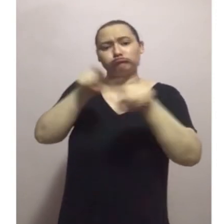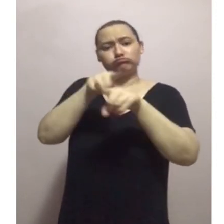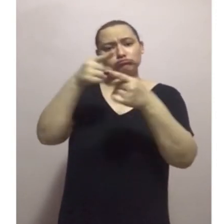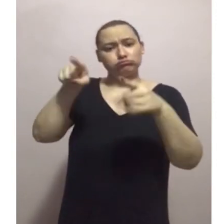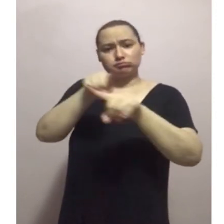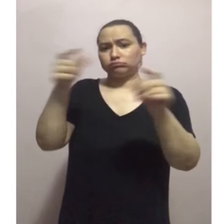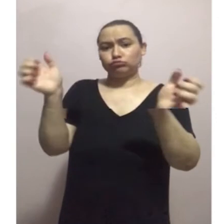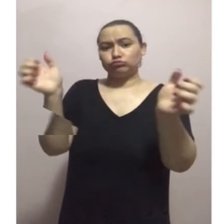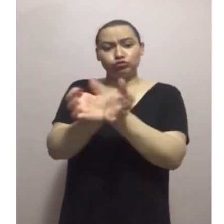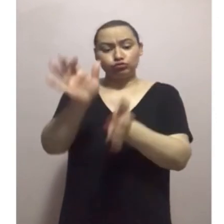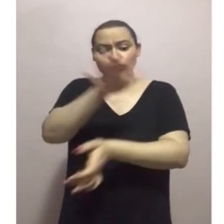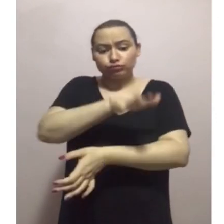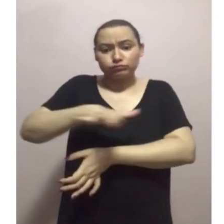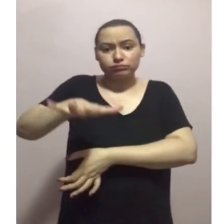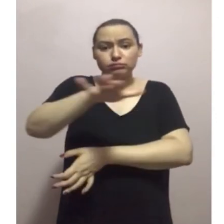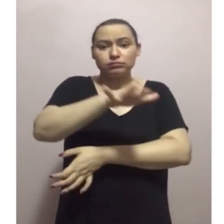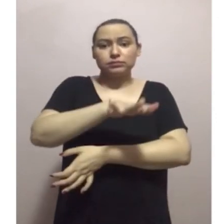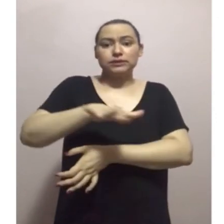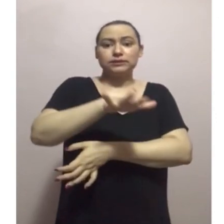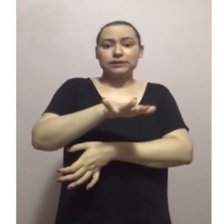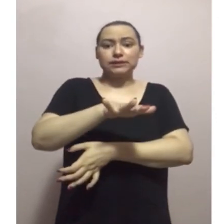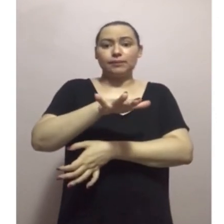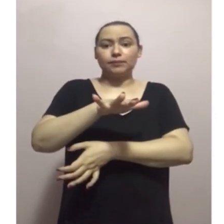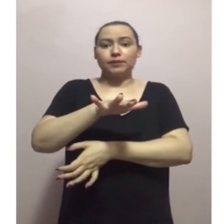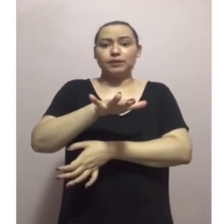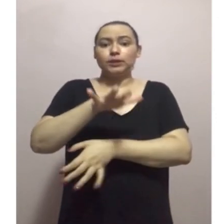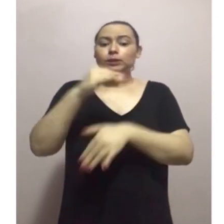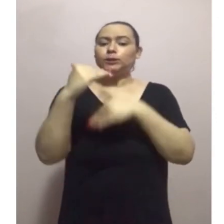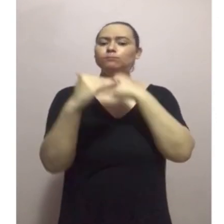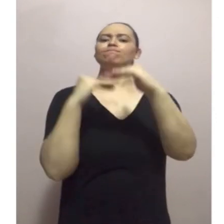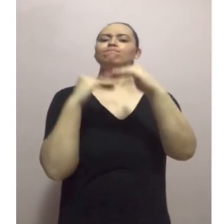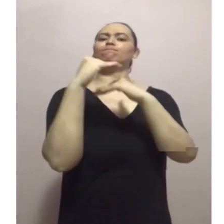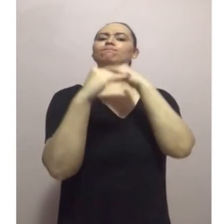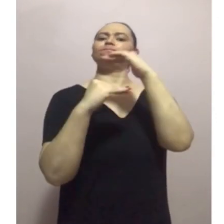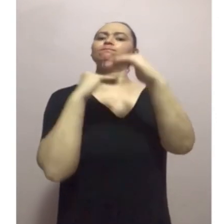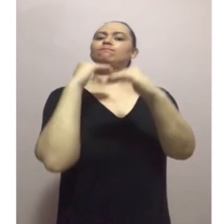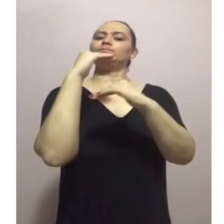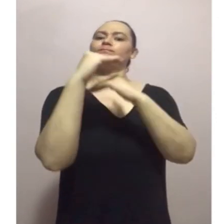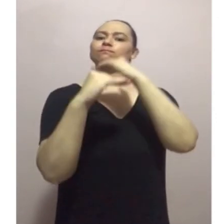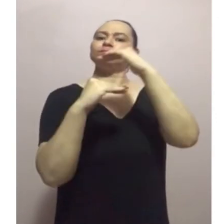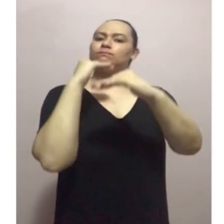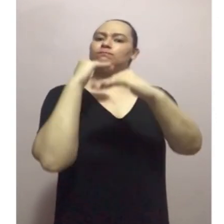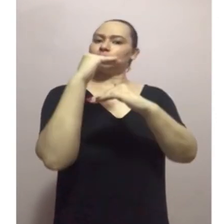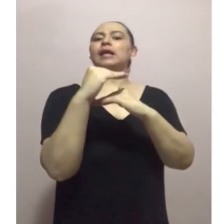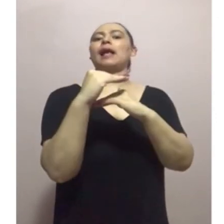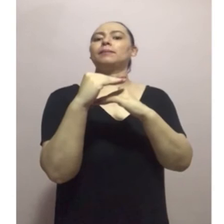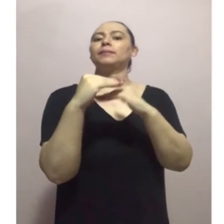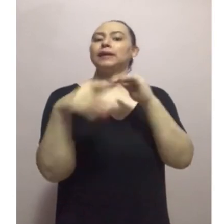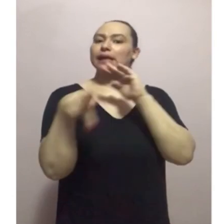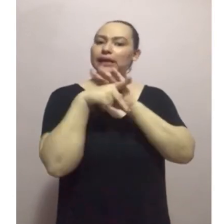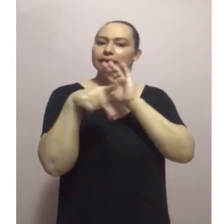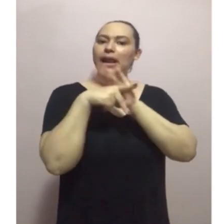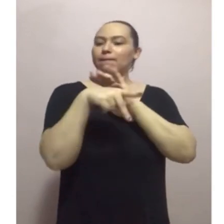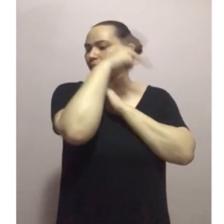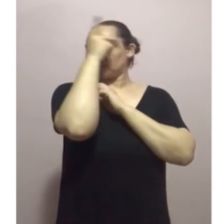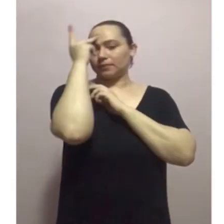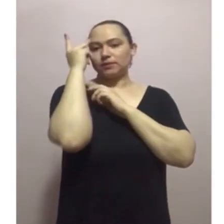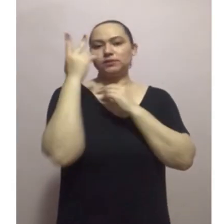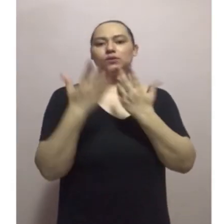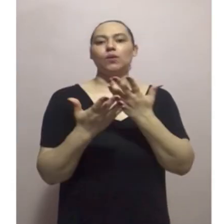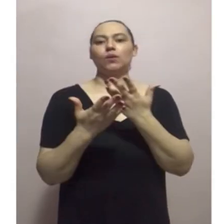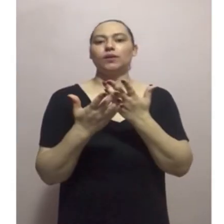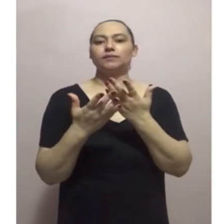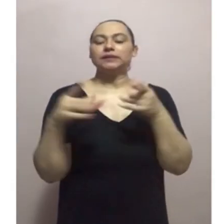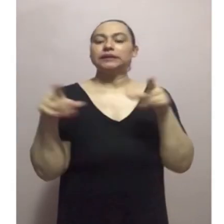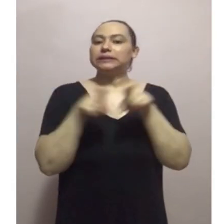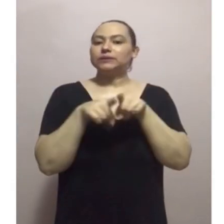a melodia, junto com essa equipe criativa, e desenvolve a inspiração a partir do impacto da obra na própria